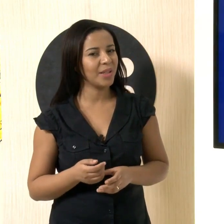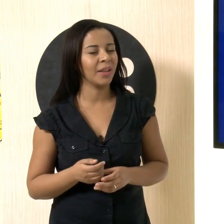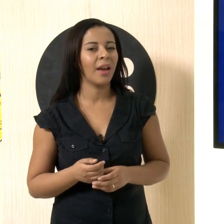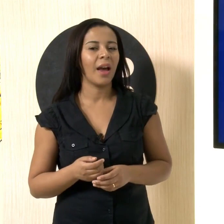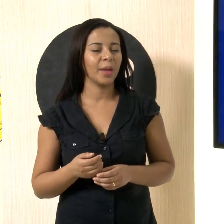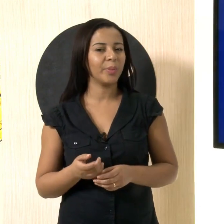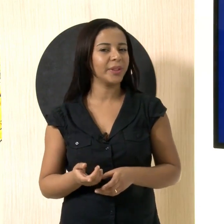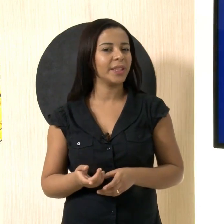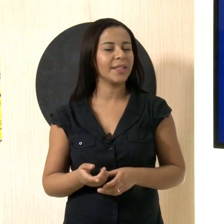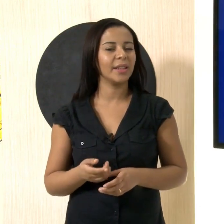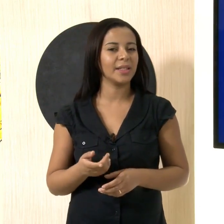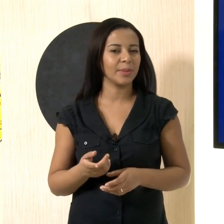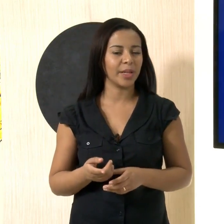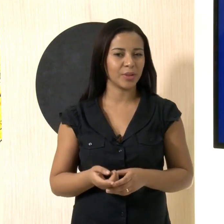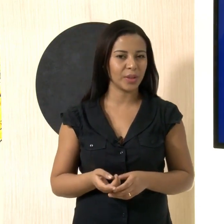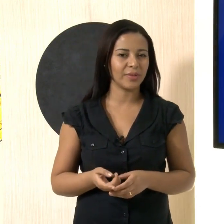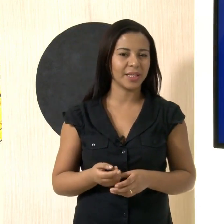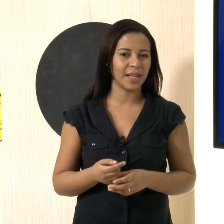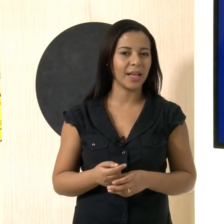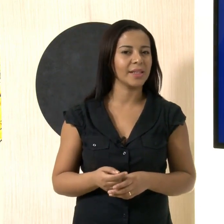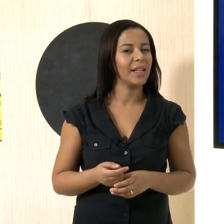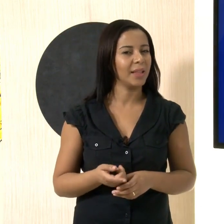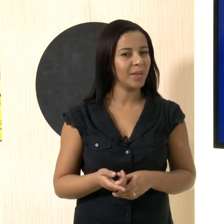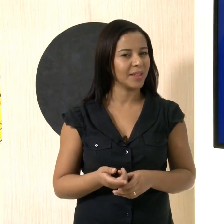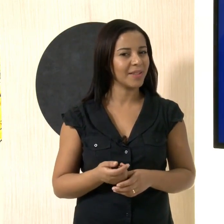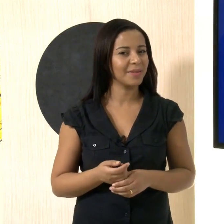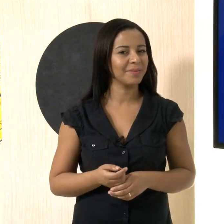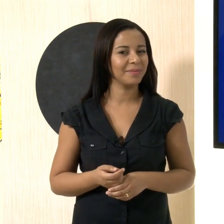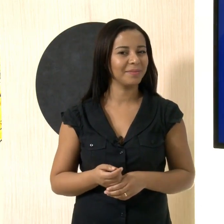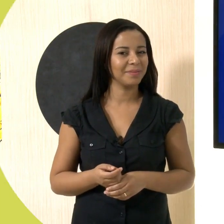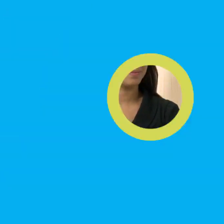sabe a importância das expressões faciais na Libras?